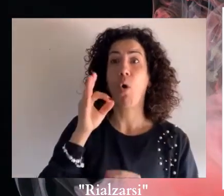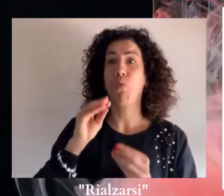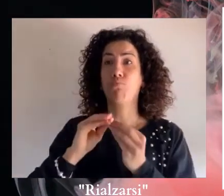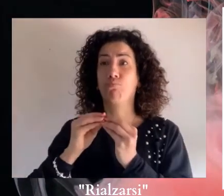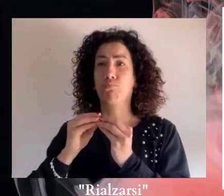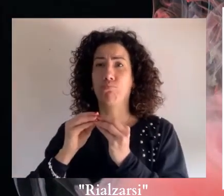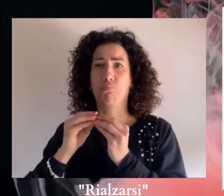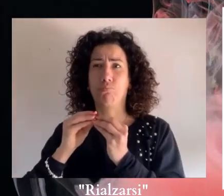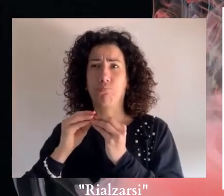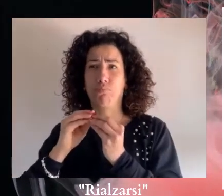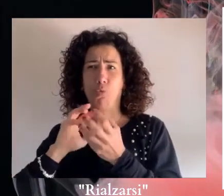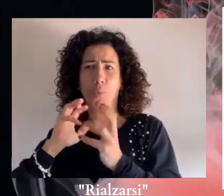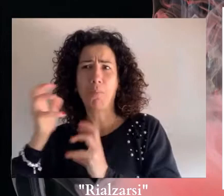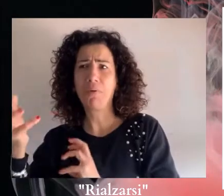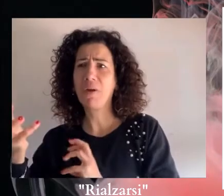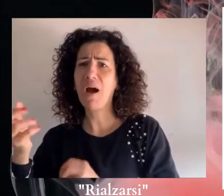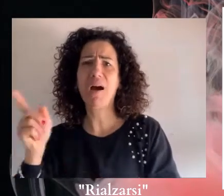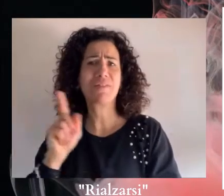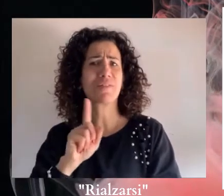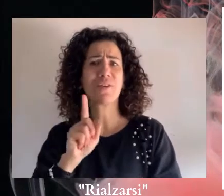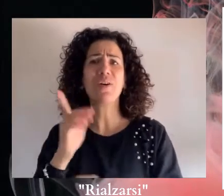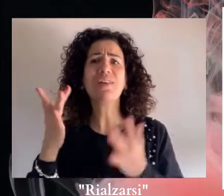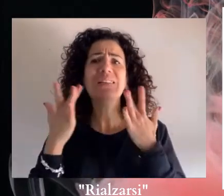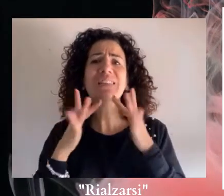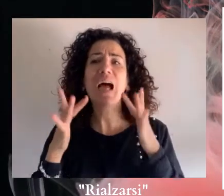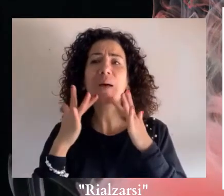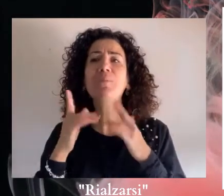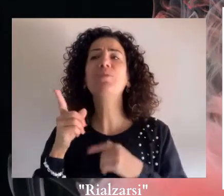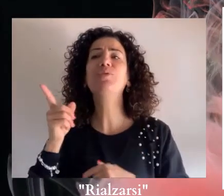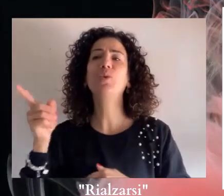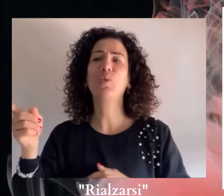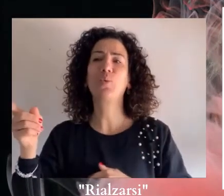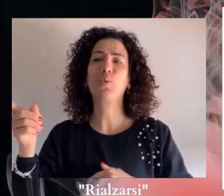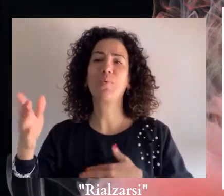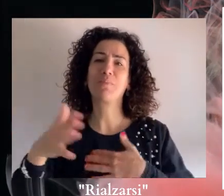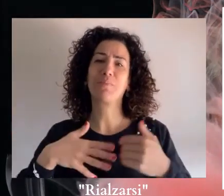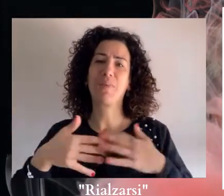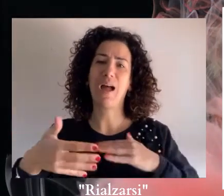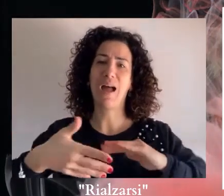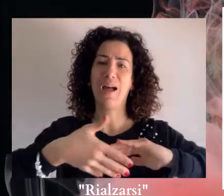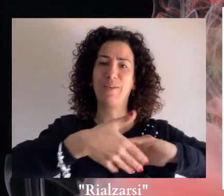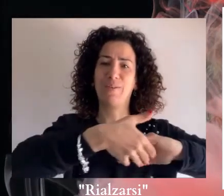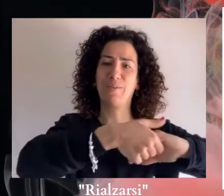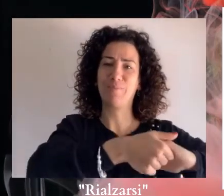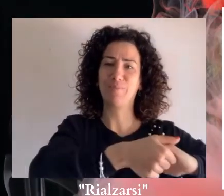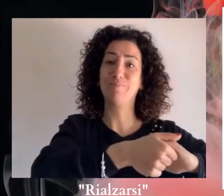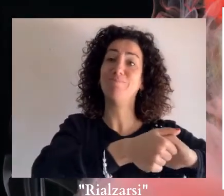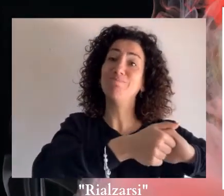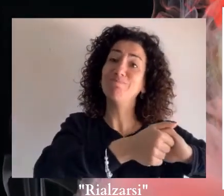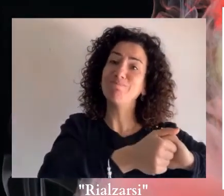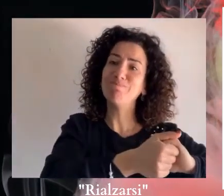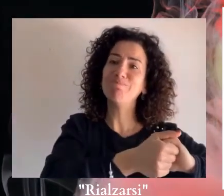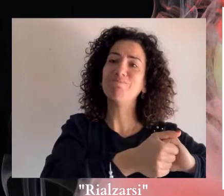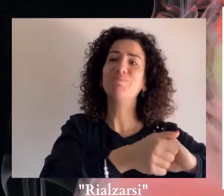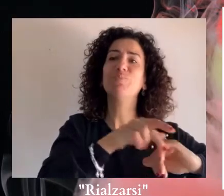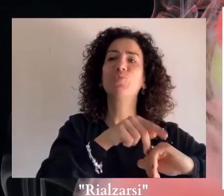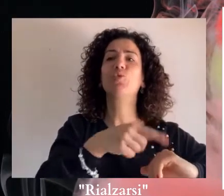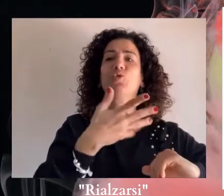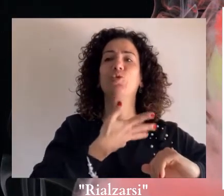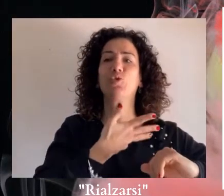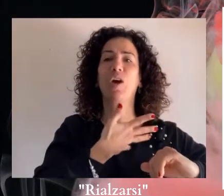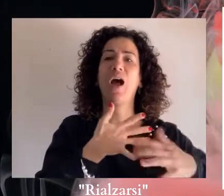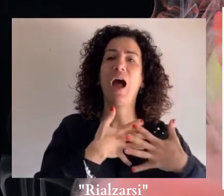artifici o a mezzi straordinari, ma semplicemente tende la propria mano e stringe